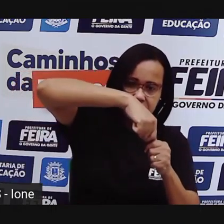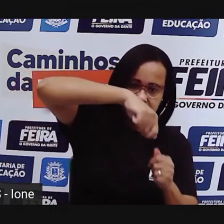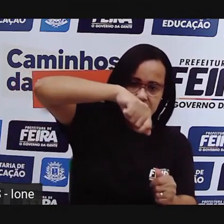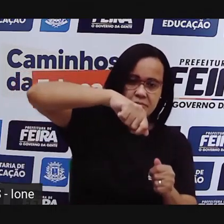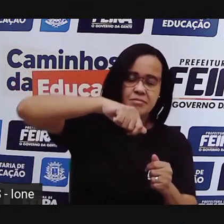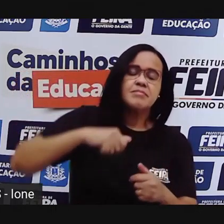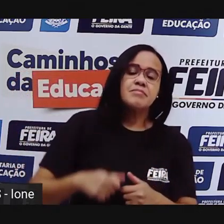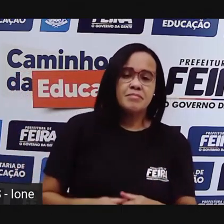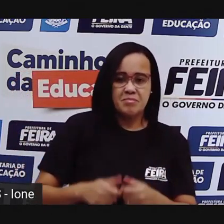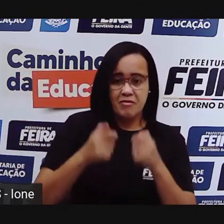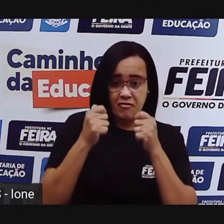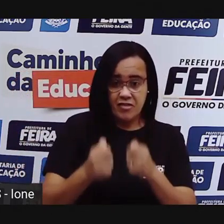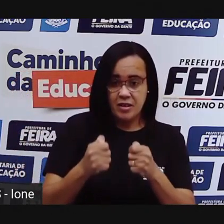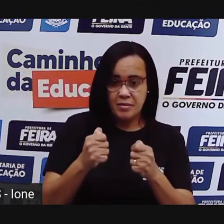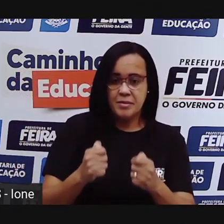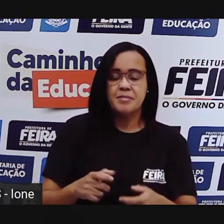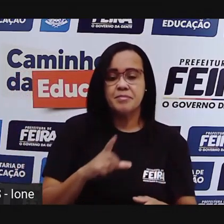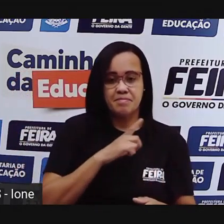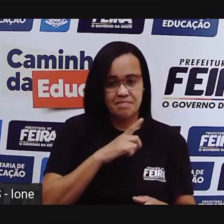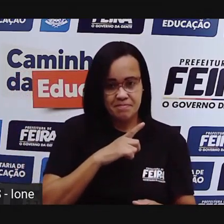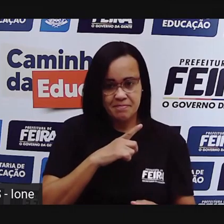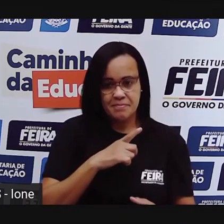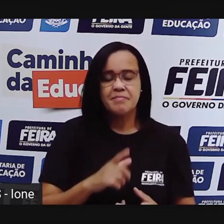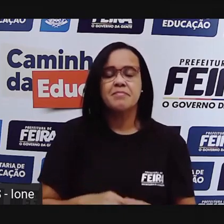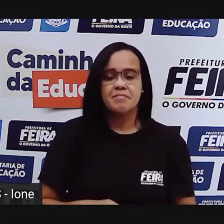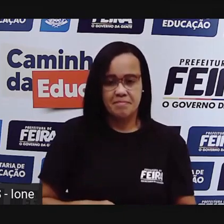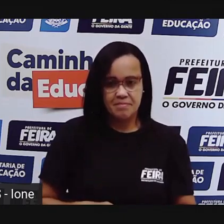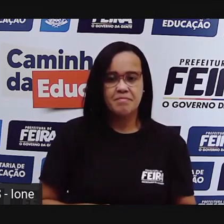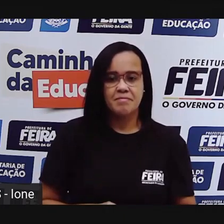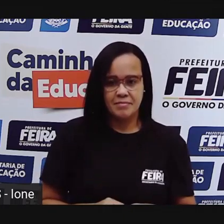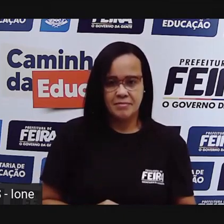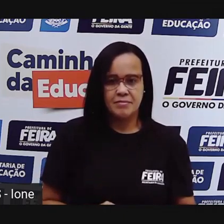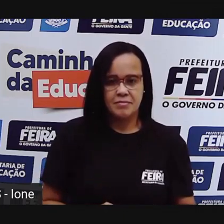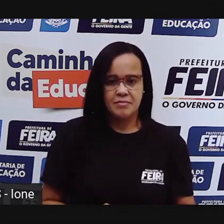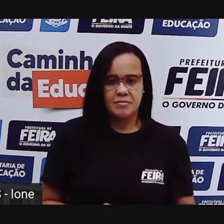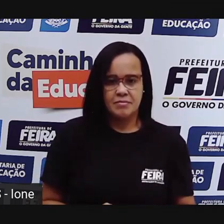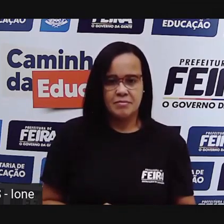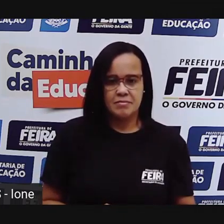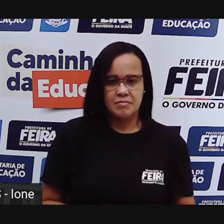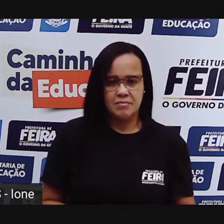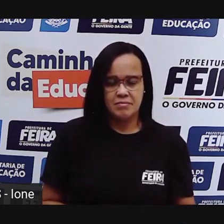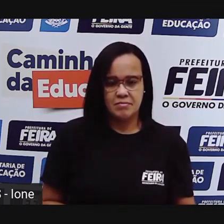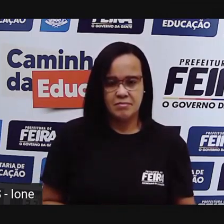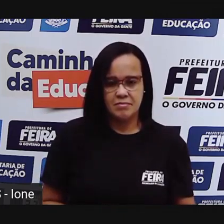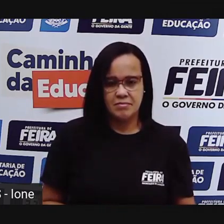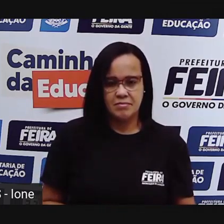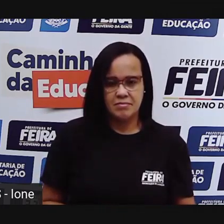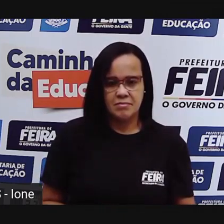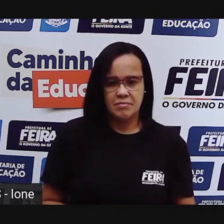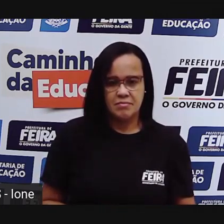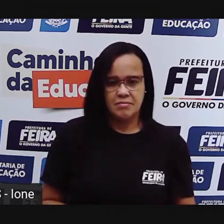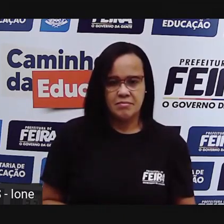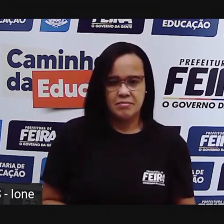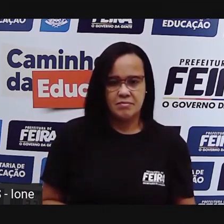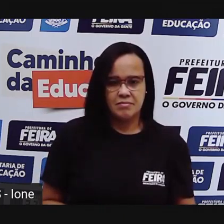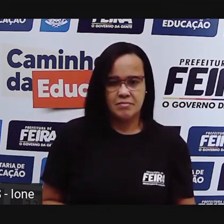dele soltar, tá, meninada? Ele precisa ficar bem firme para ele não se soltar. Então, vamos